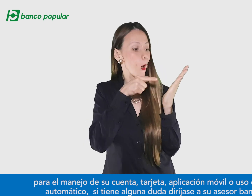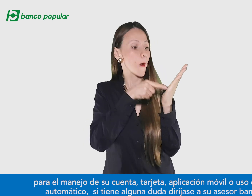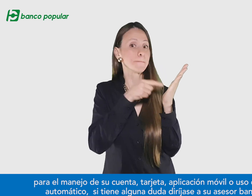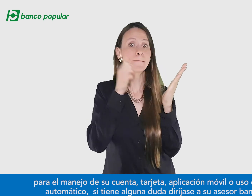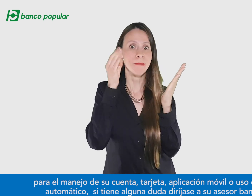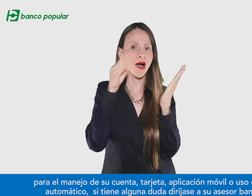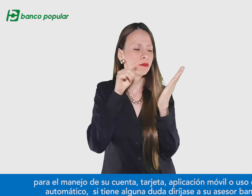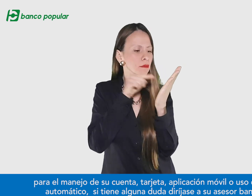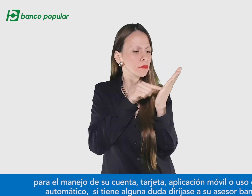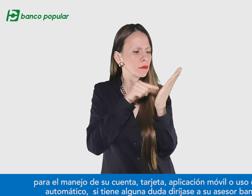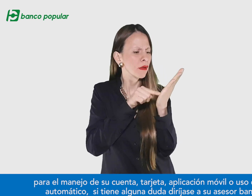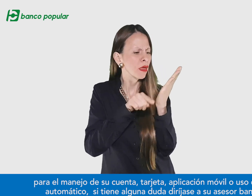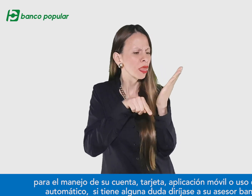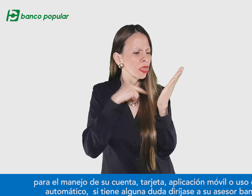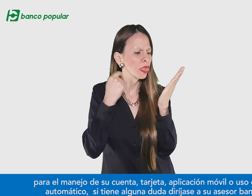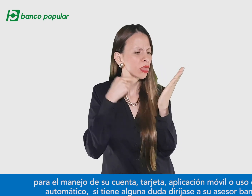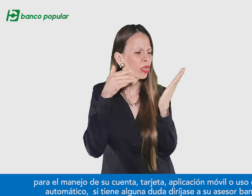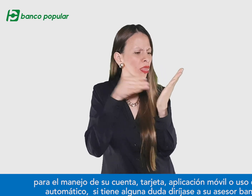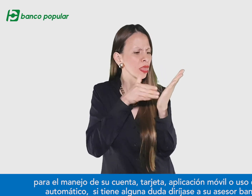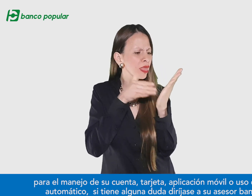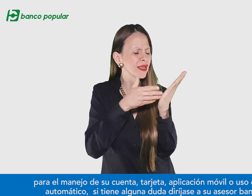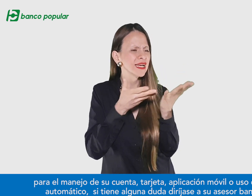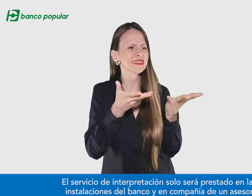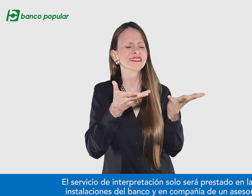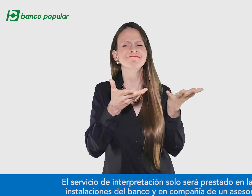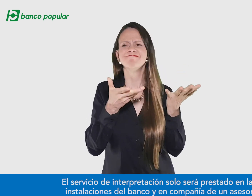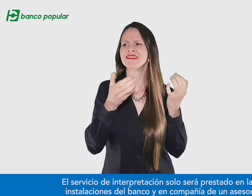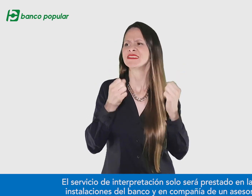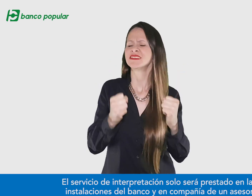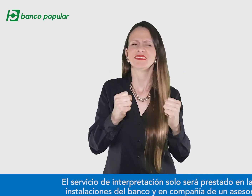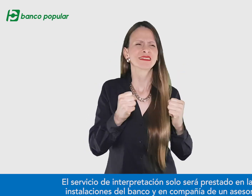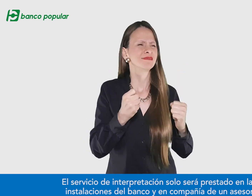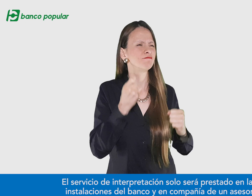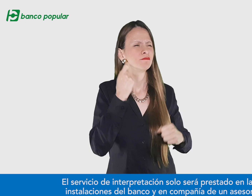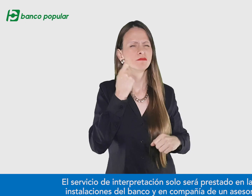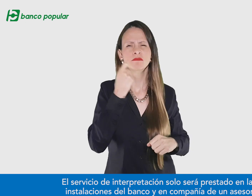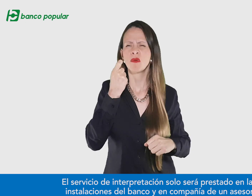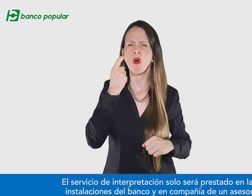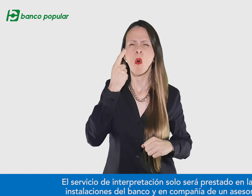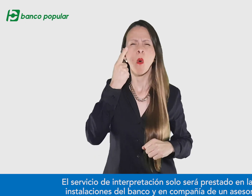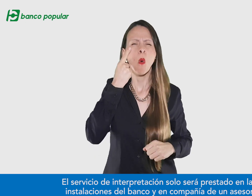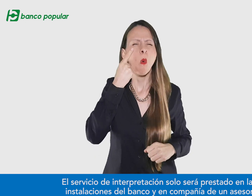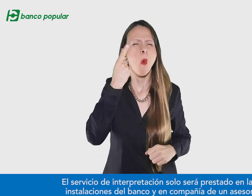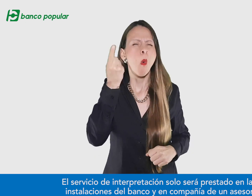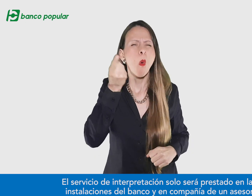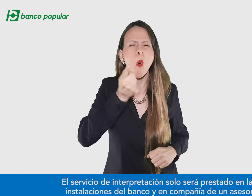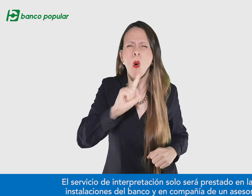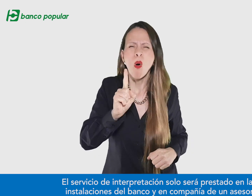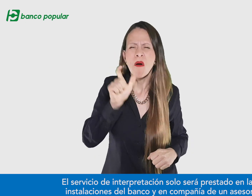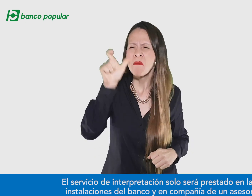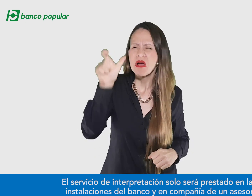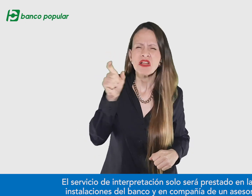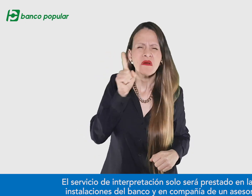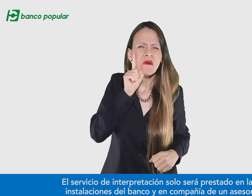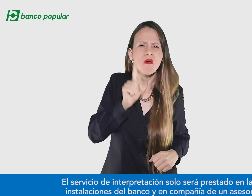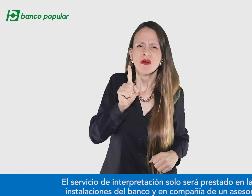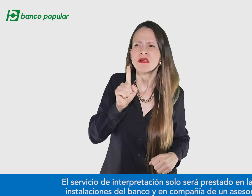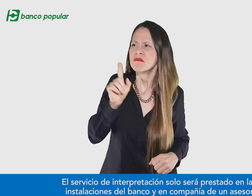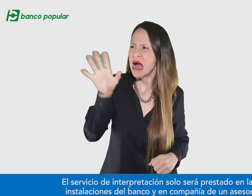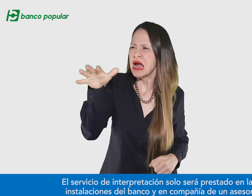duda, diríjase a su asesor bancario. El servicio de interpretación solo será prestado en las instalaciones del banco